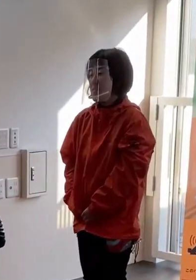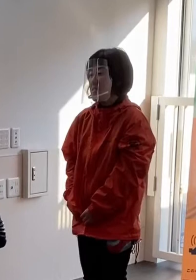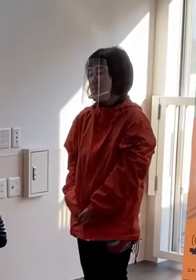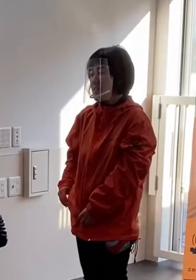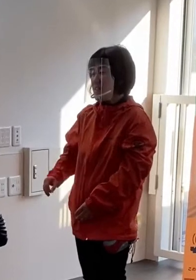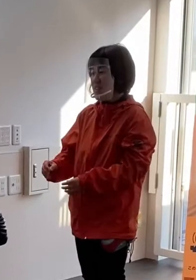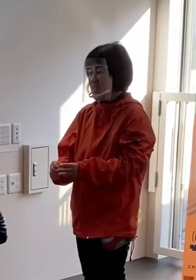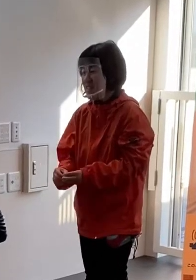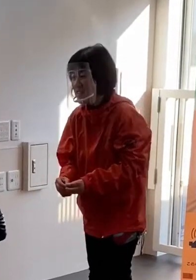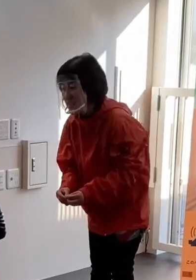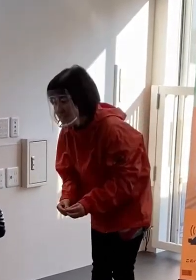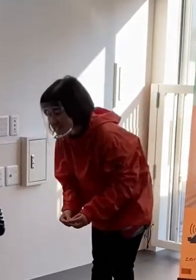赤ちゃん、赤ちゃん、